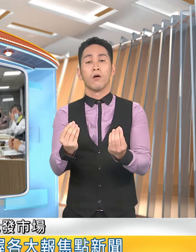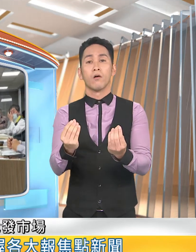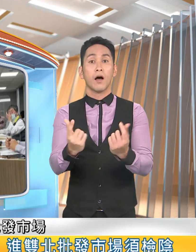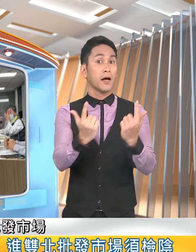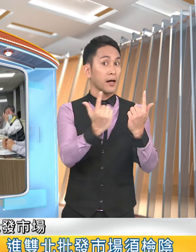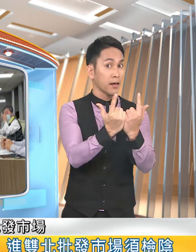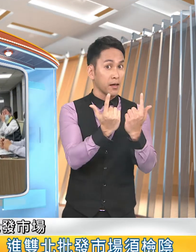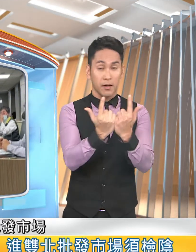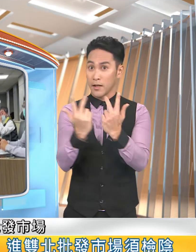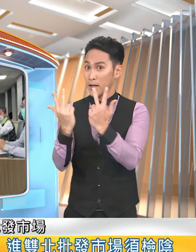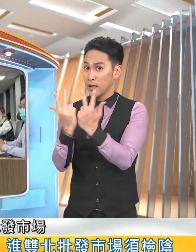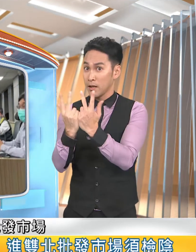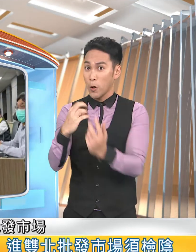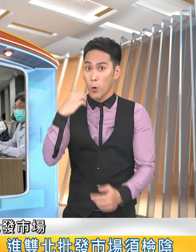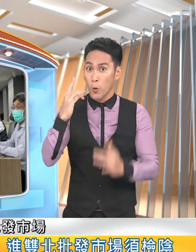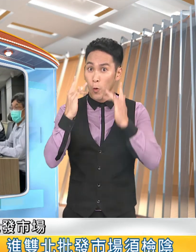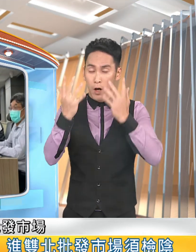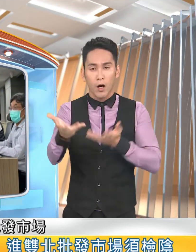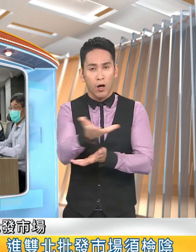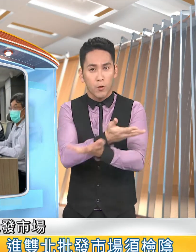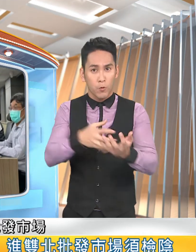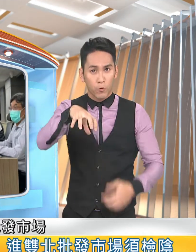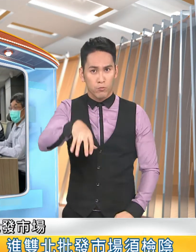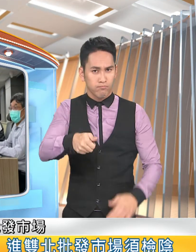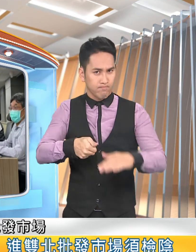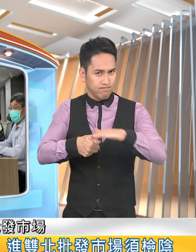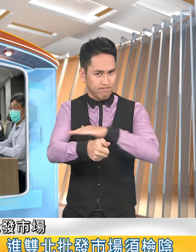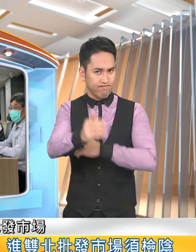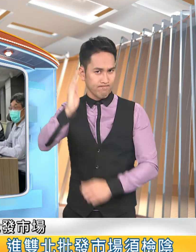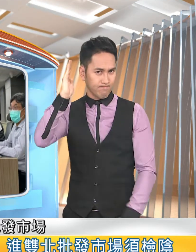不能进入双北批发市场。